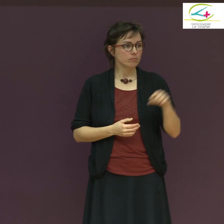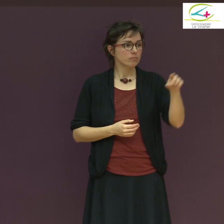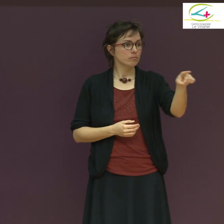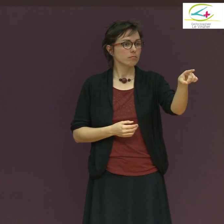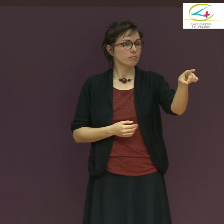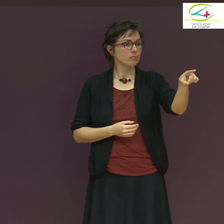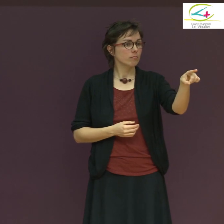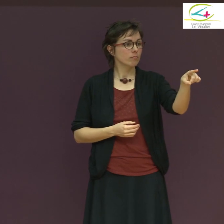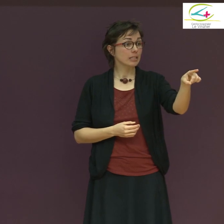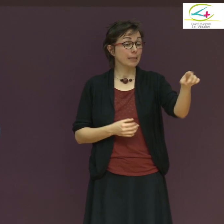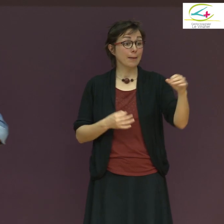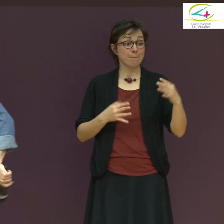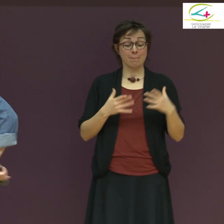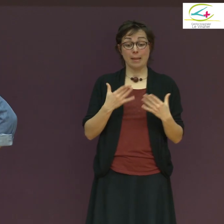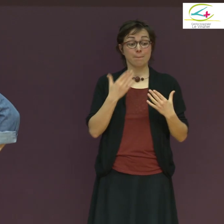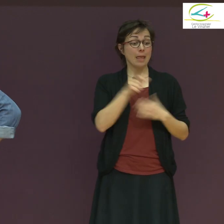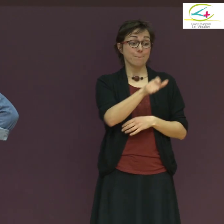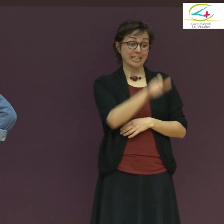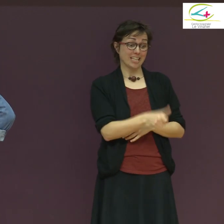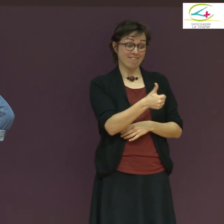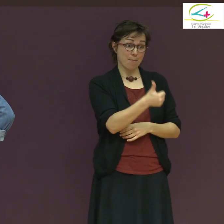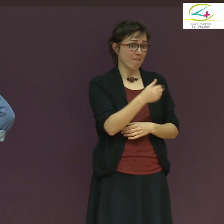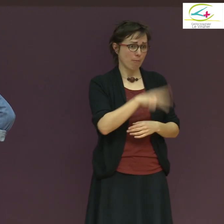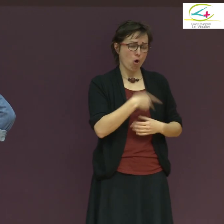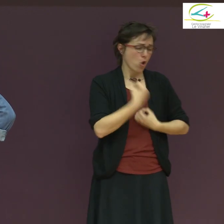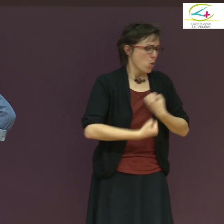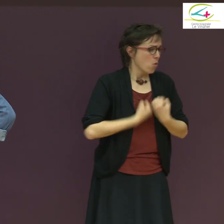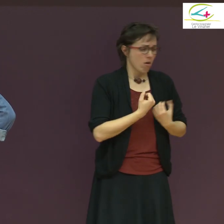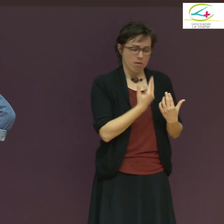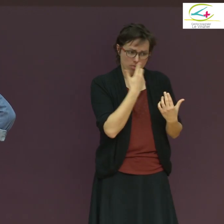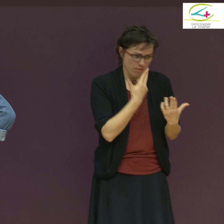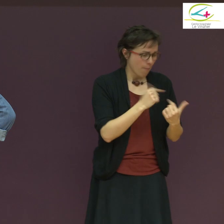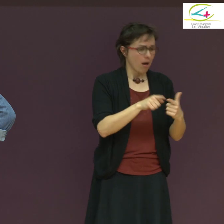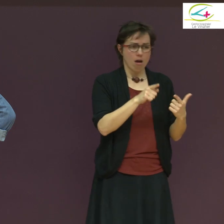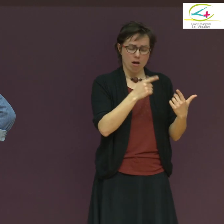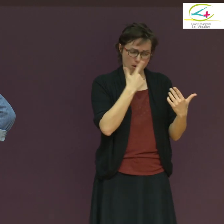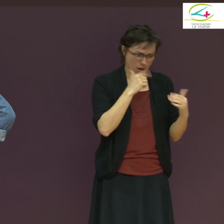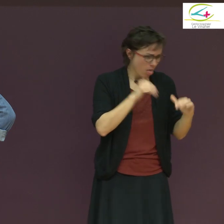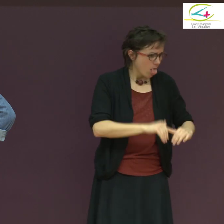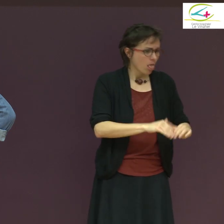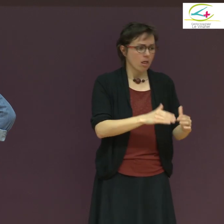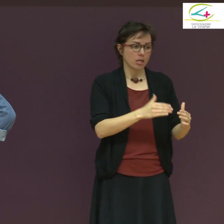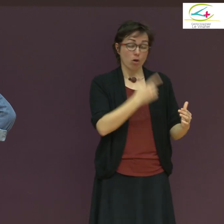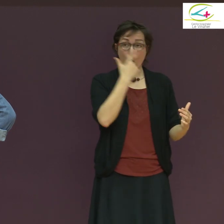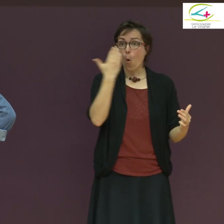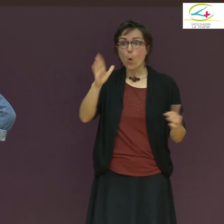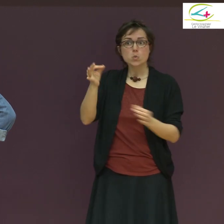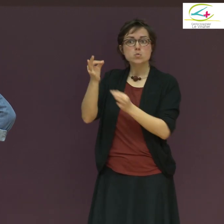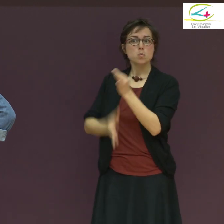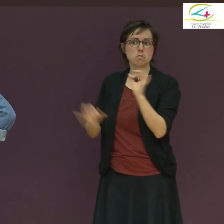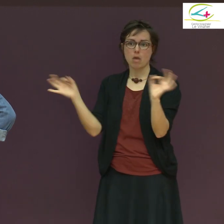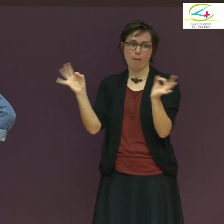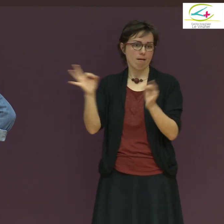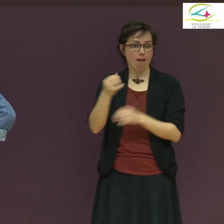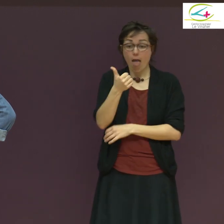La personne, elle est tellement mal que finalement, voilà, c'est ça, elle voit pas d'autre solution et elle pense plus à